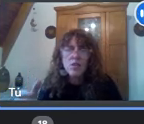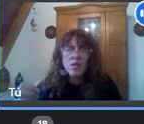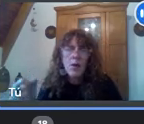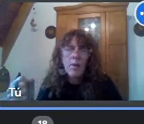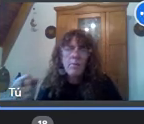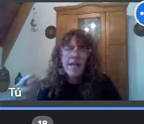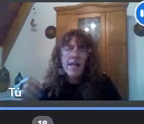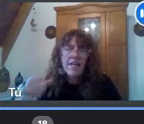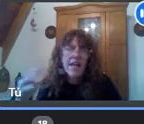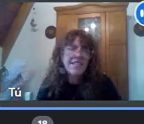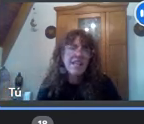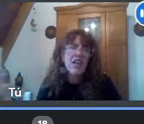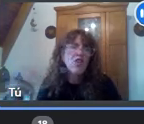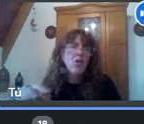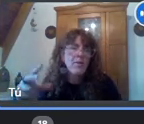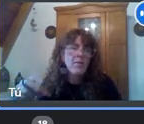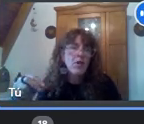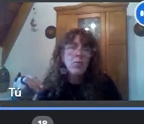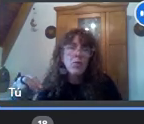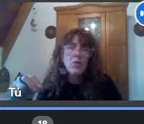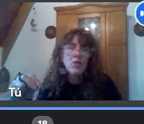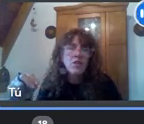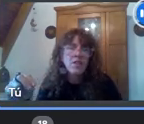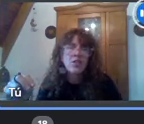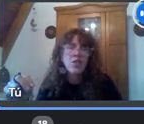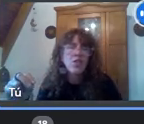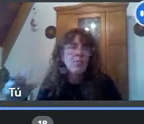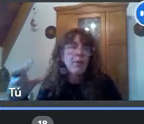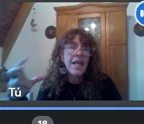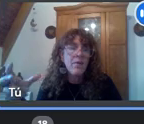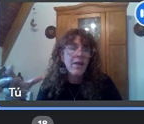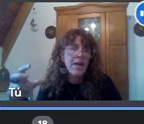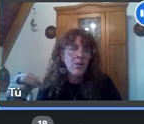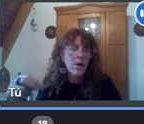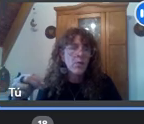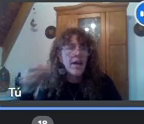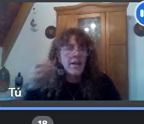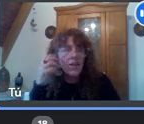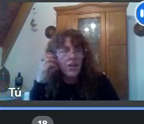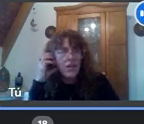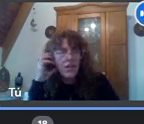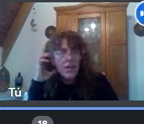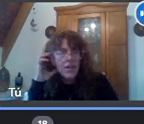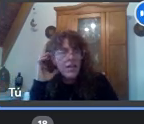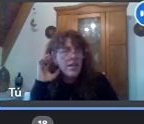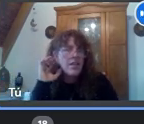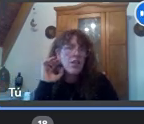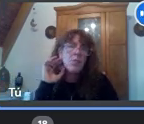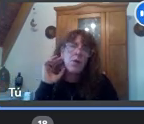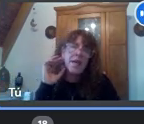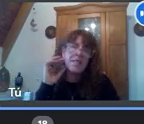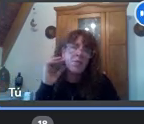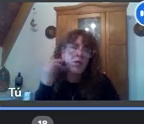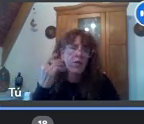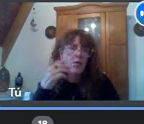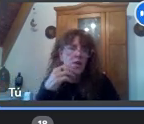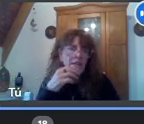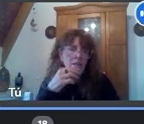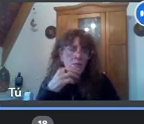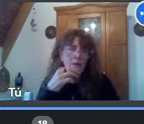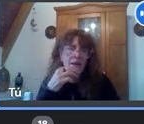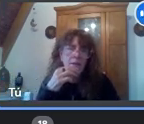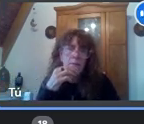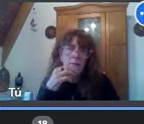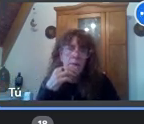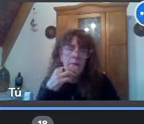minutos para hacer los dos primeros puntos, que son los de palabras, vocabulario, y después hacemos los de bloque de